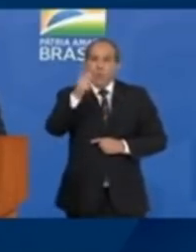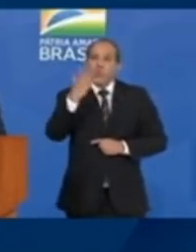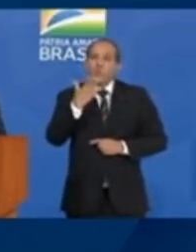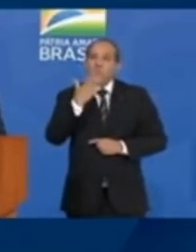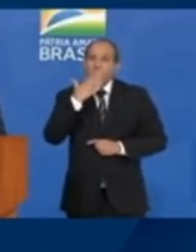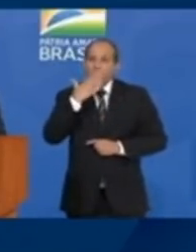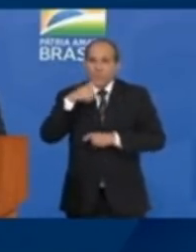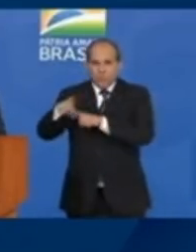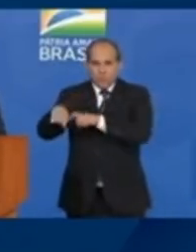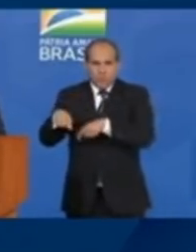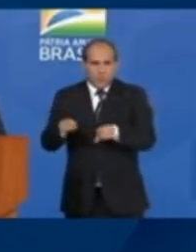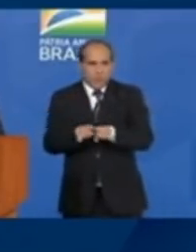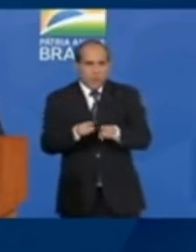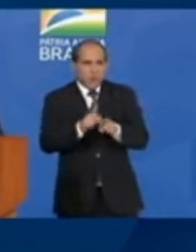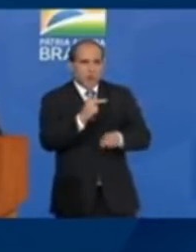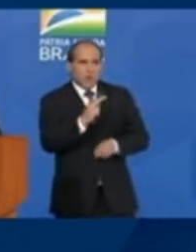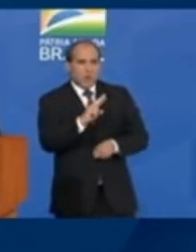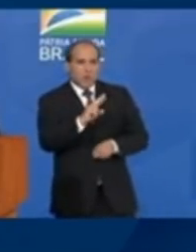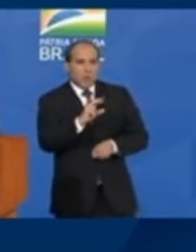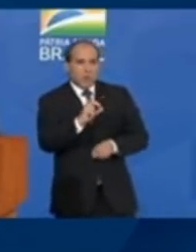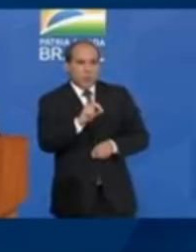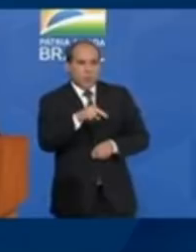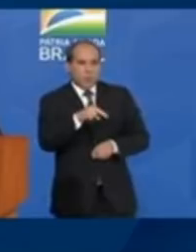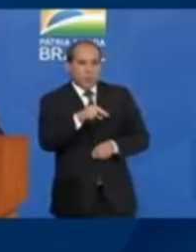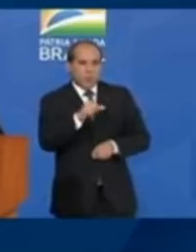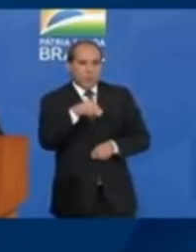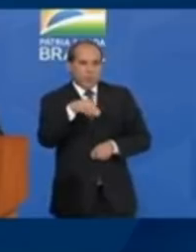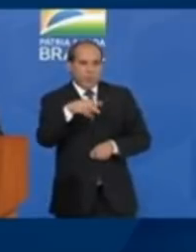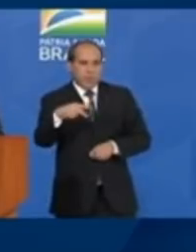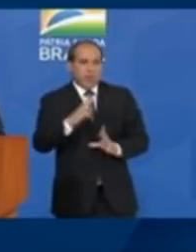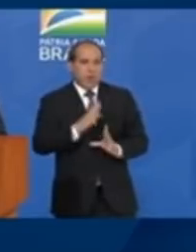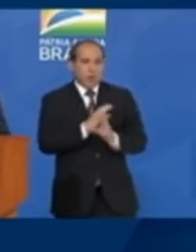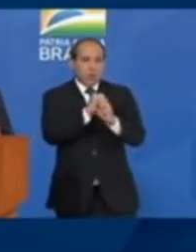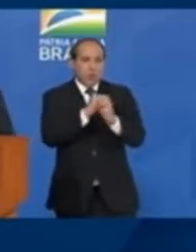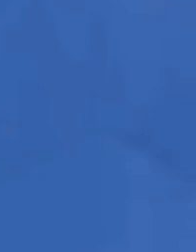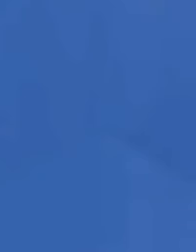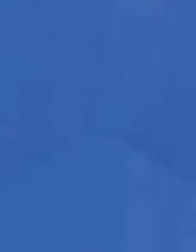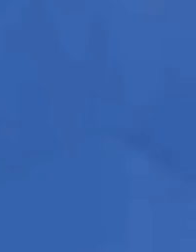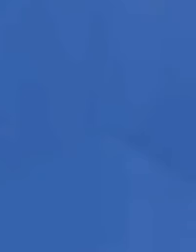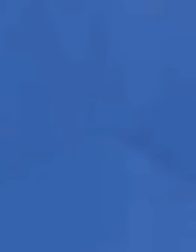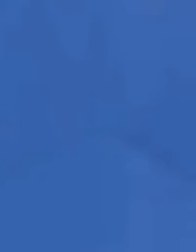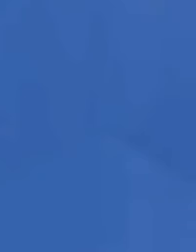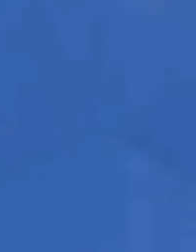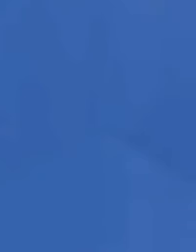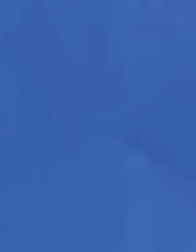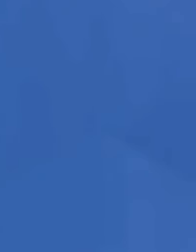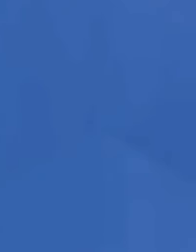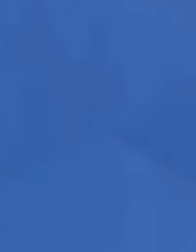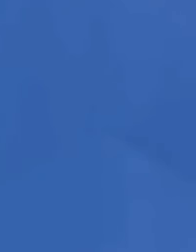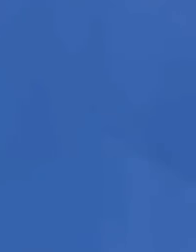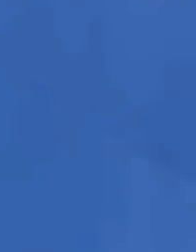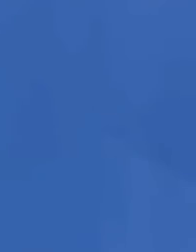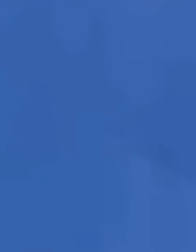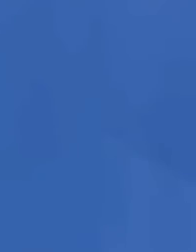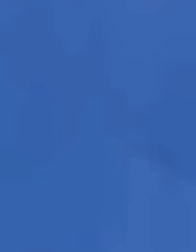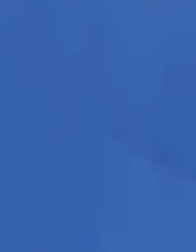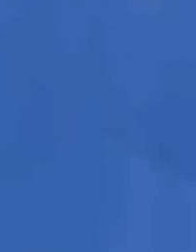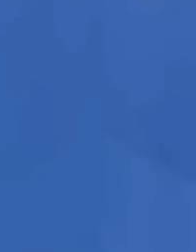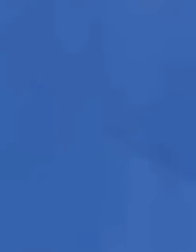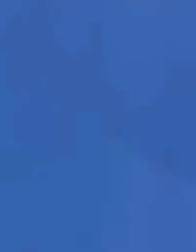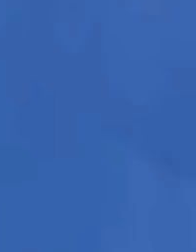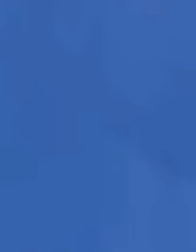enquanto 73,45 bilhões são para investimentos. Os interessados poderão contratar